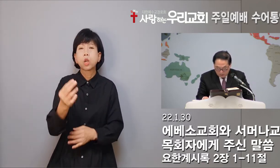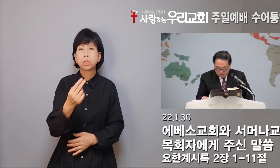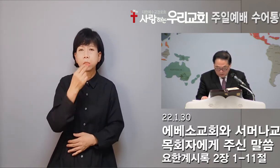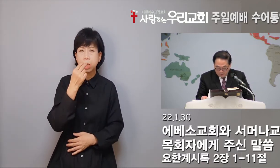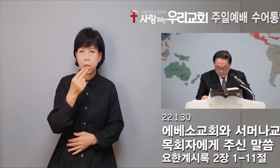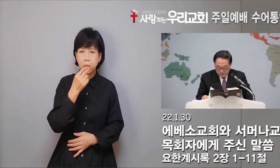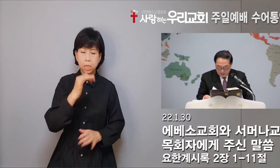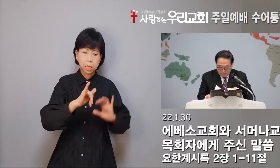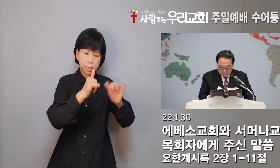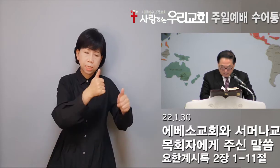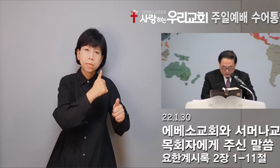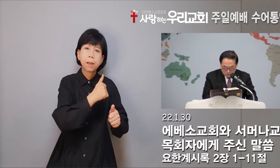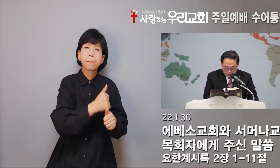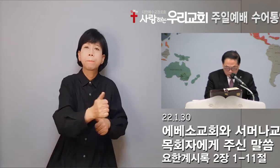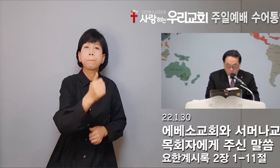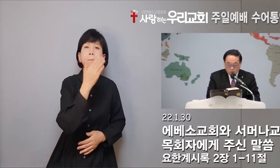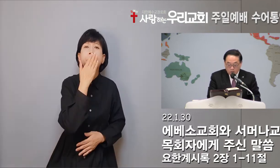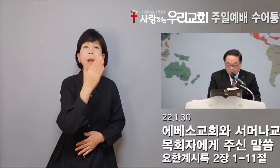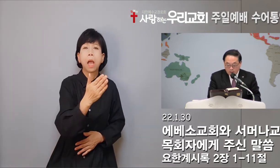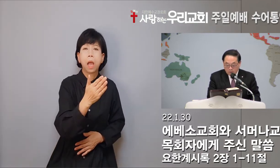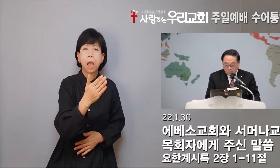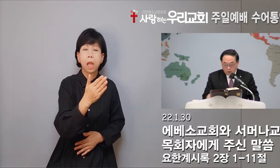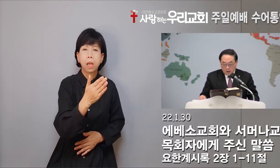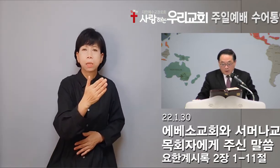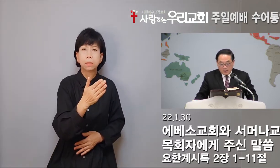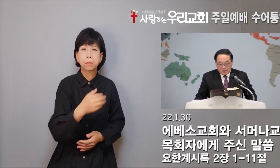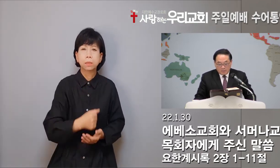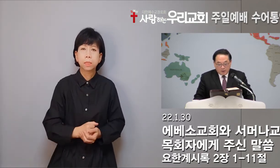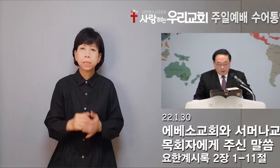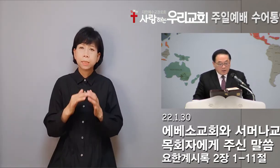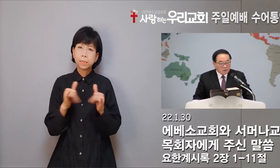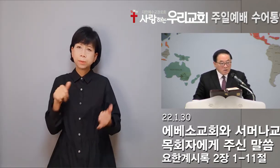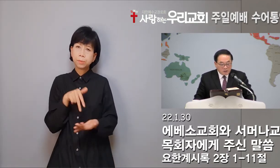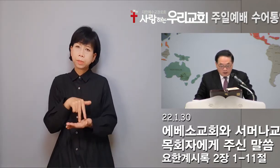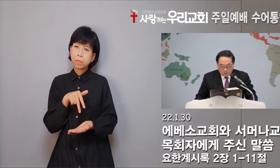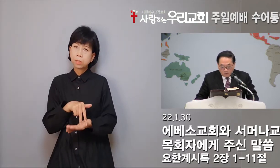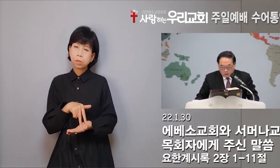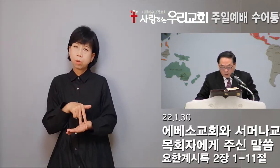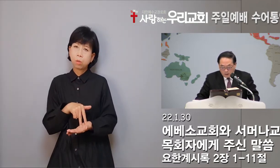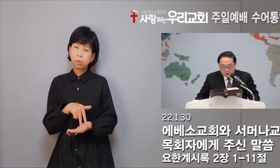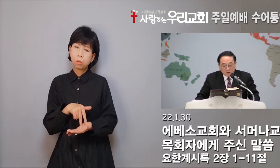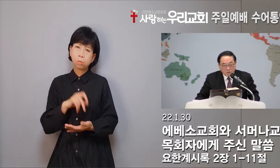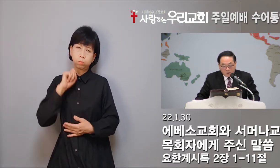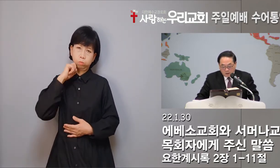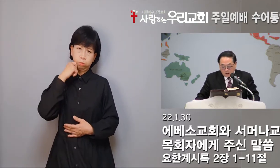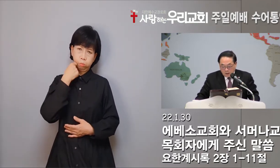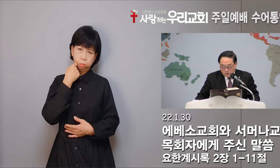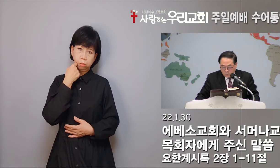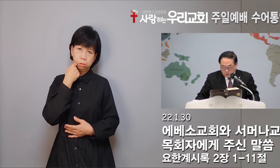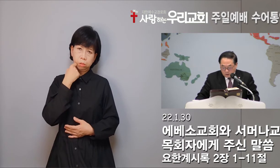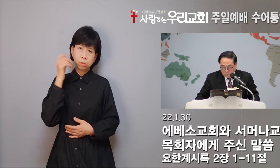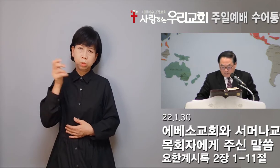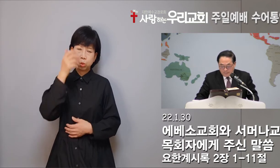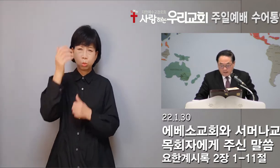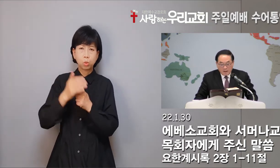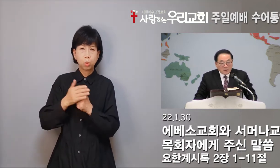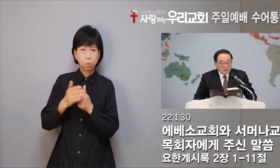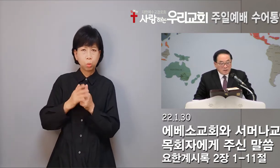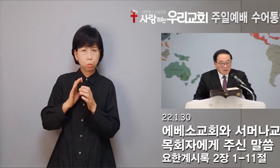자가 되는니다. 그것은 자동적으로 되는 것이 아니고 인간 편에서 성실히 노력하는 것을 통해서 되는